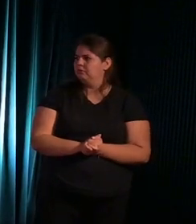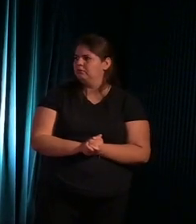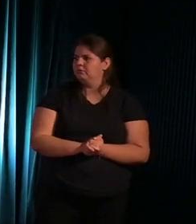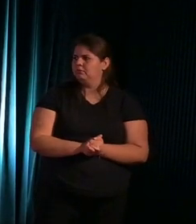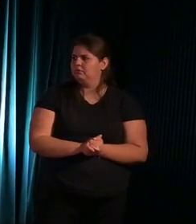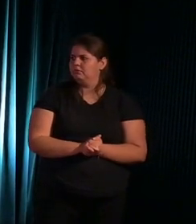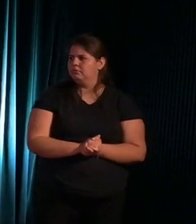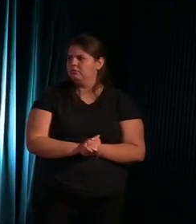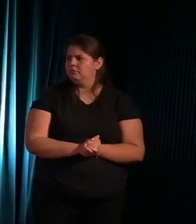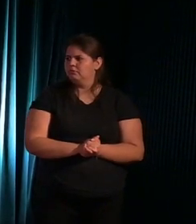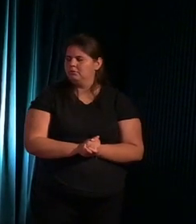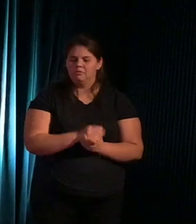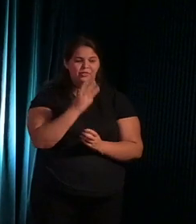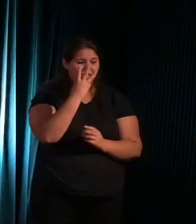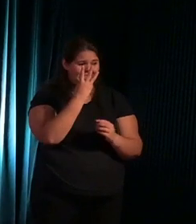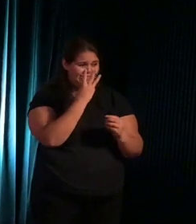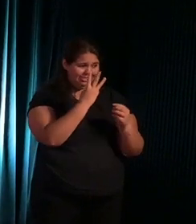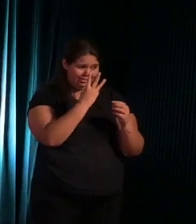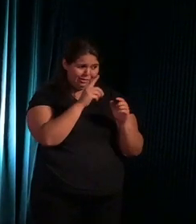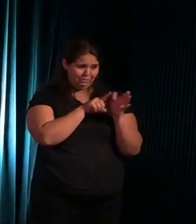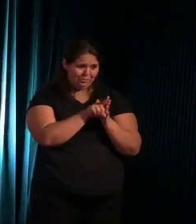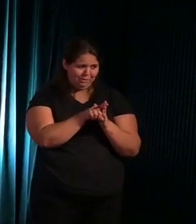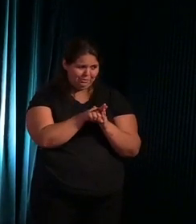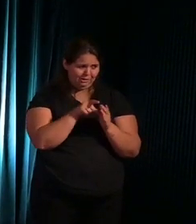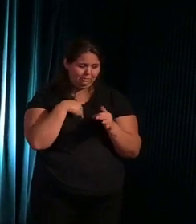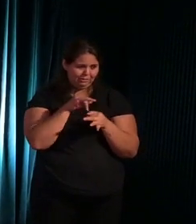São 3 perguntinhas.